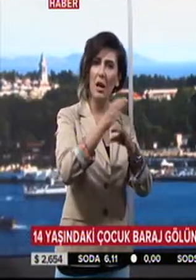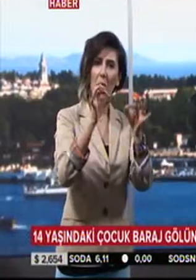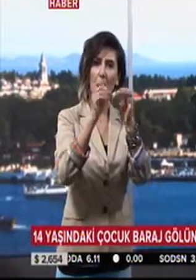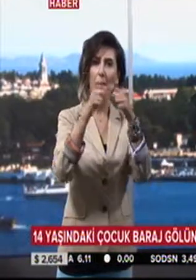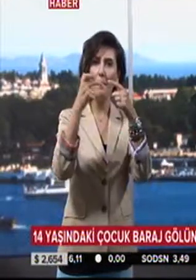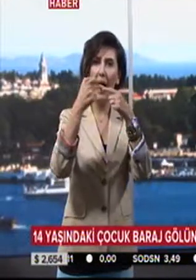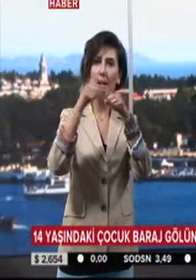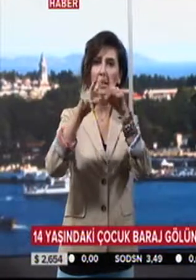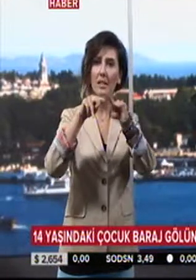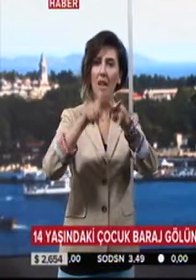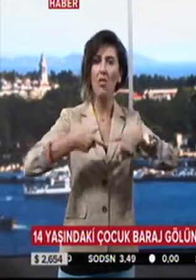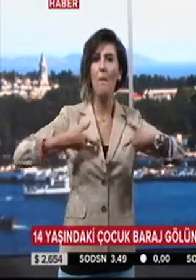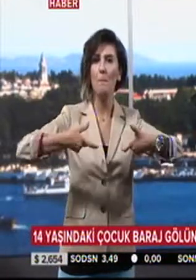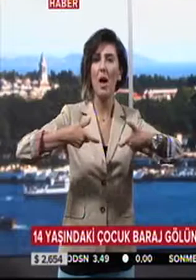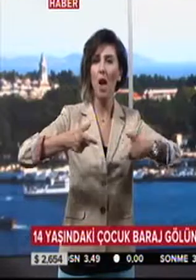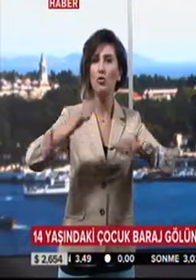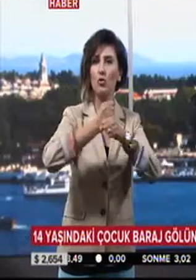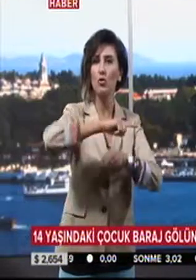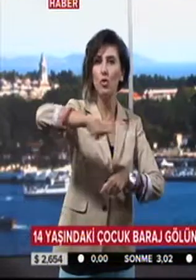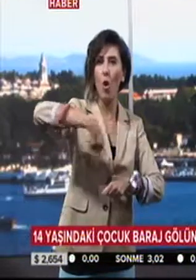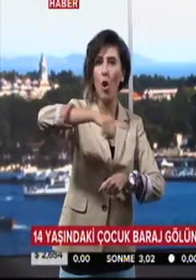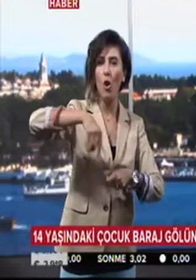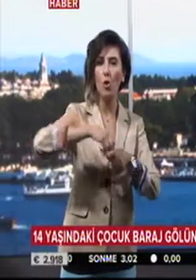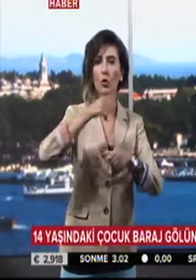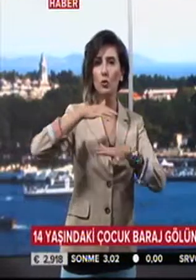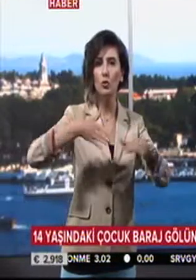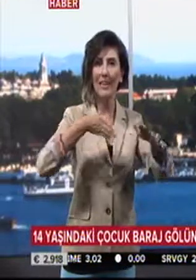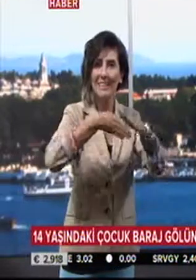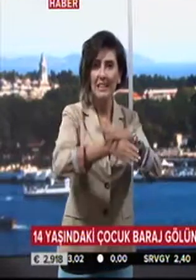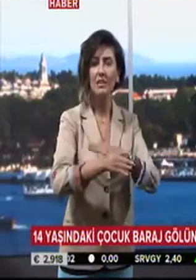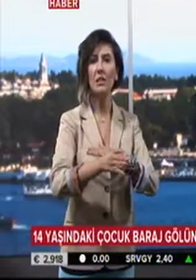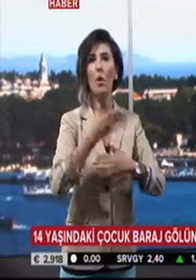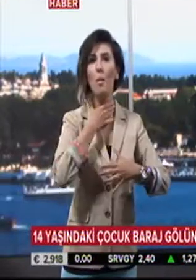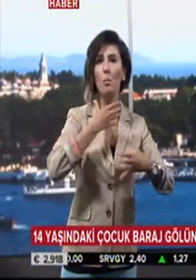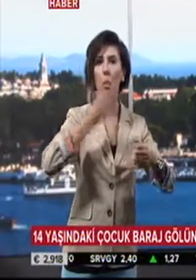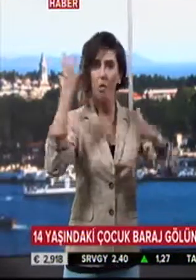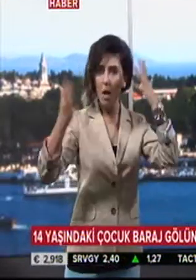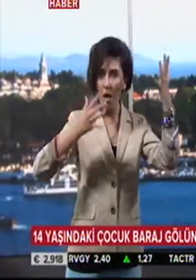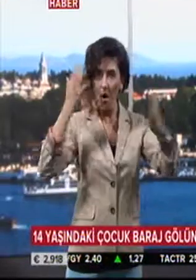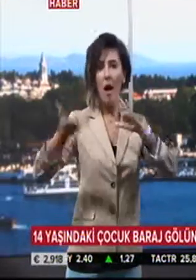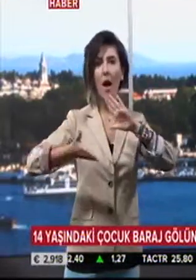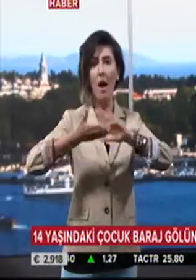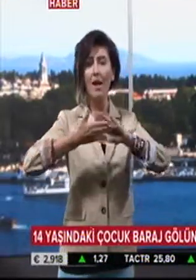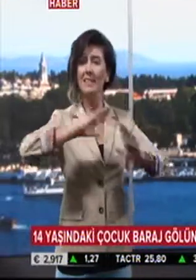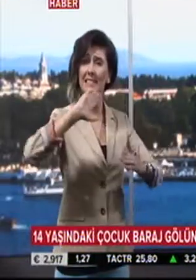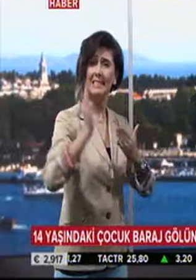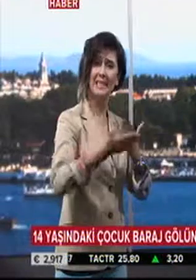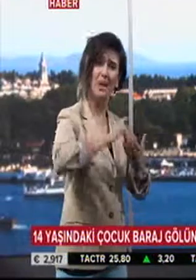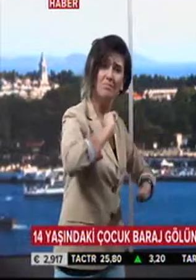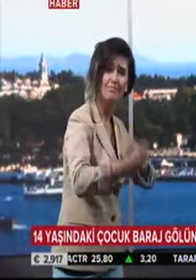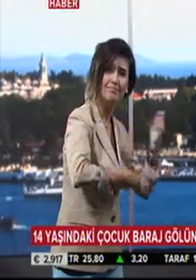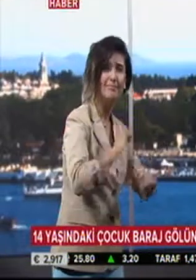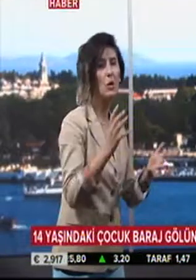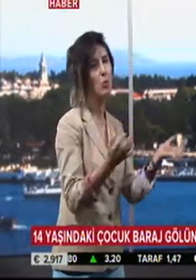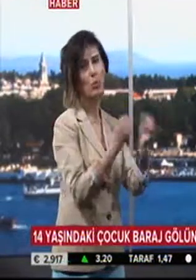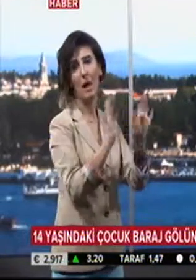gittiği Berdan Baraj Gölü'nde suya girdi. Bir süre sonra boğulma tehlikesi geçiren çocuk, arkadaşlarının çabalarına